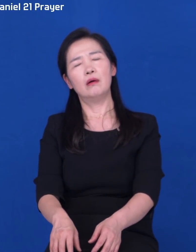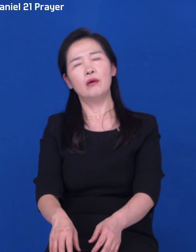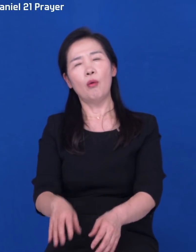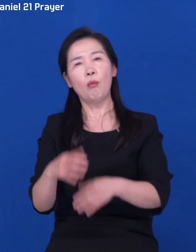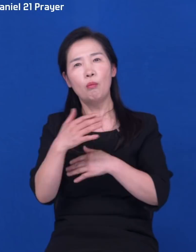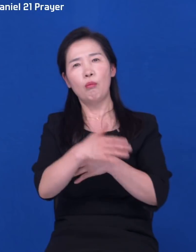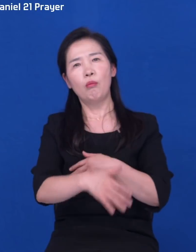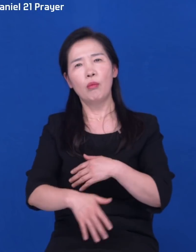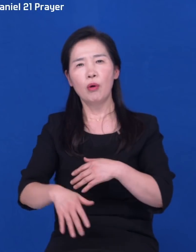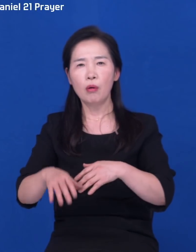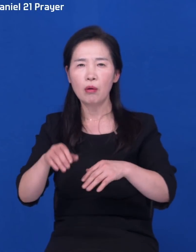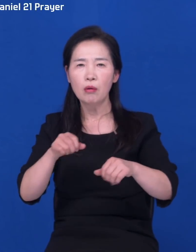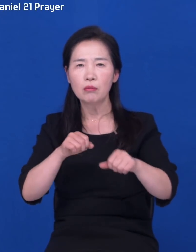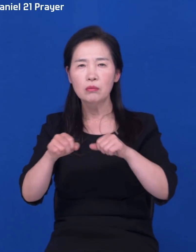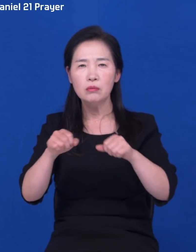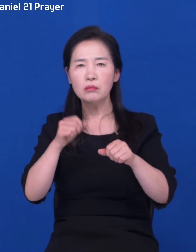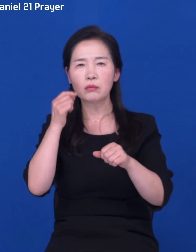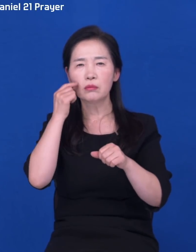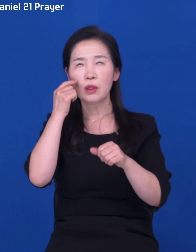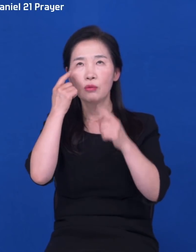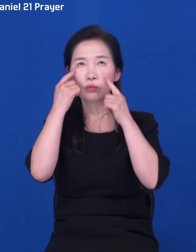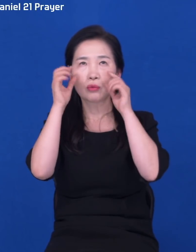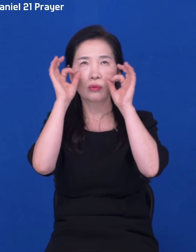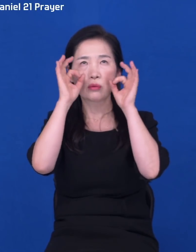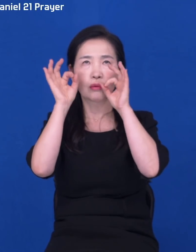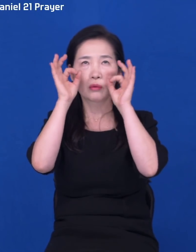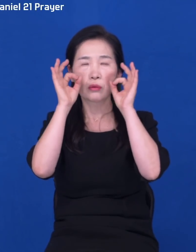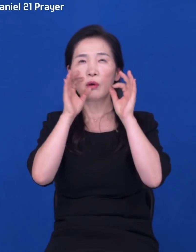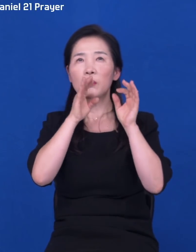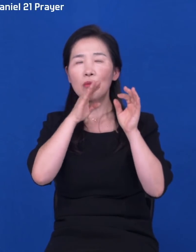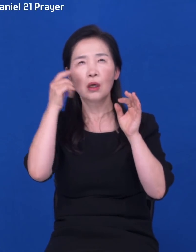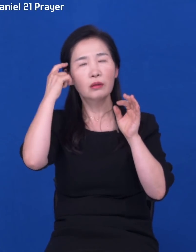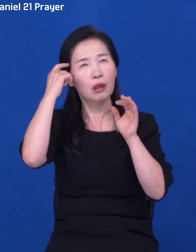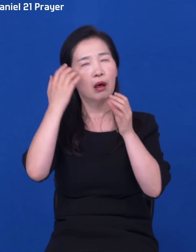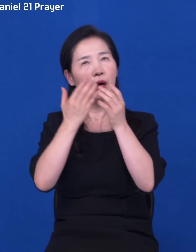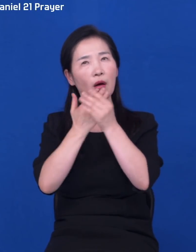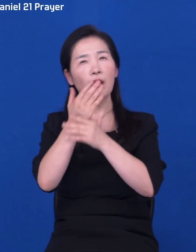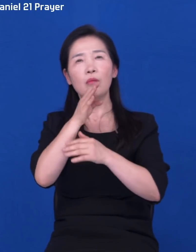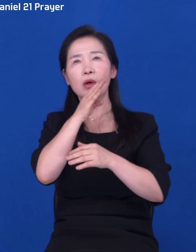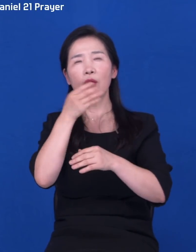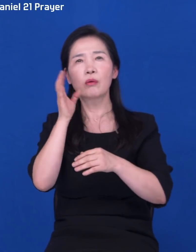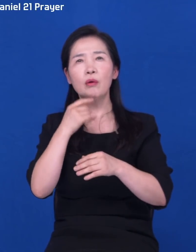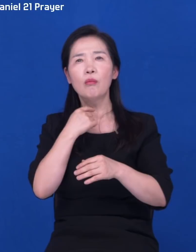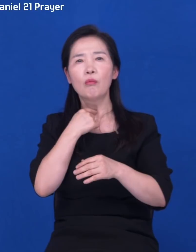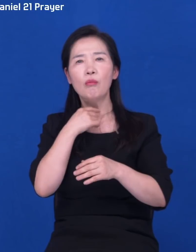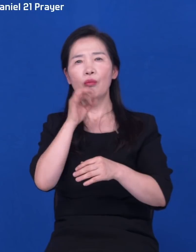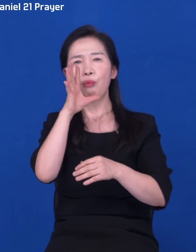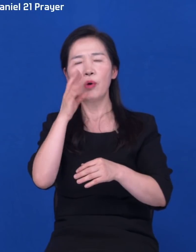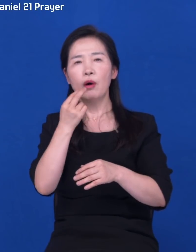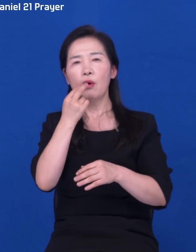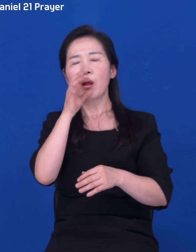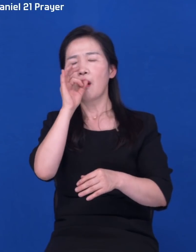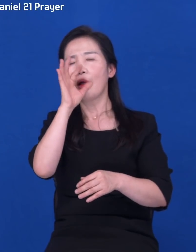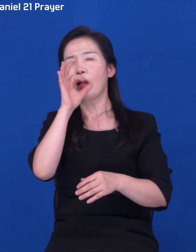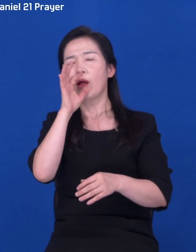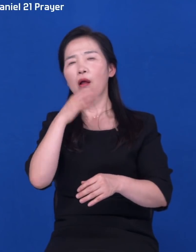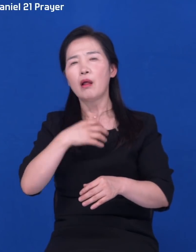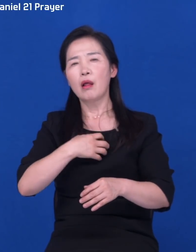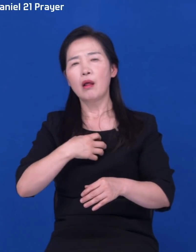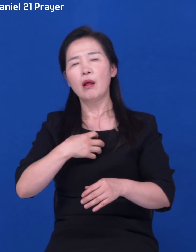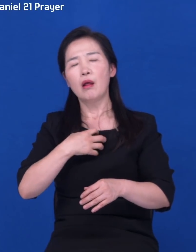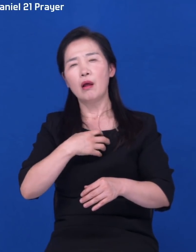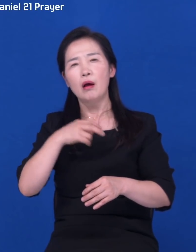굳고 눈동자는 돌아가고 생각은 다 나는데 목소리도 나오지 않고 숨도 안 쉬어지고 그런 상태가